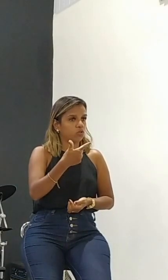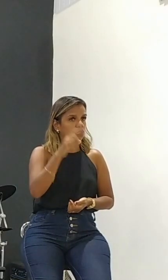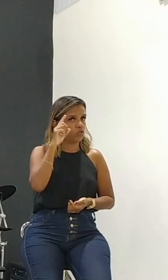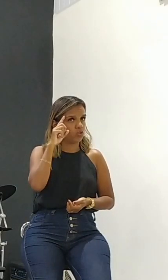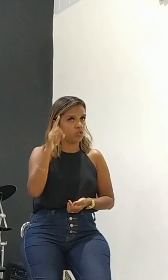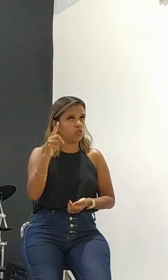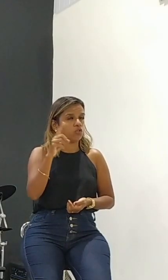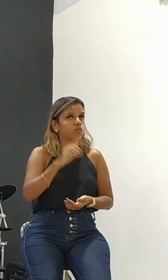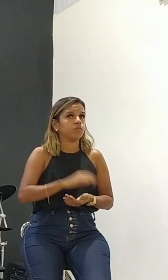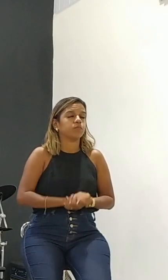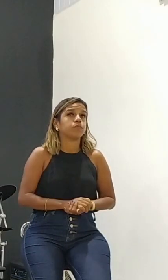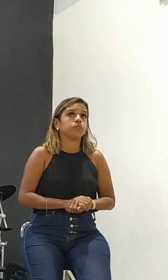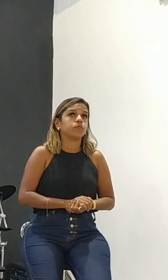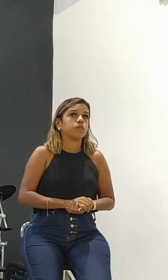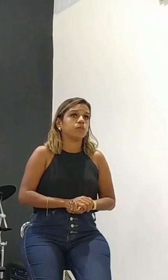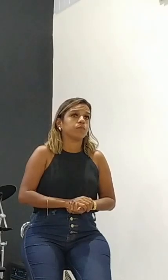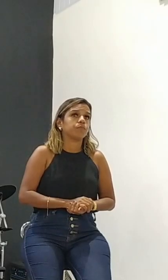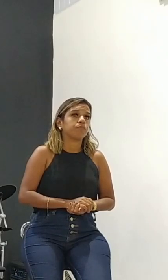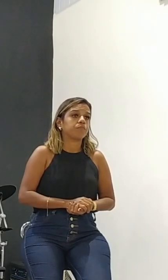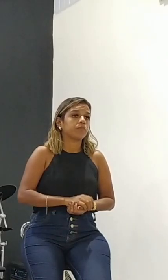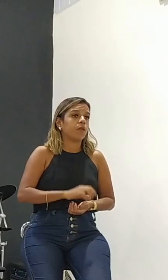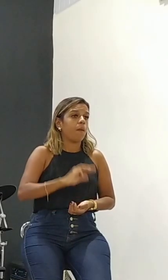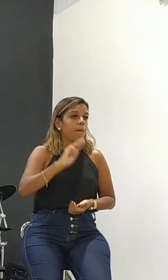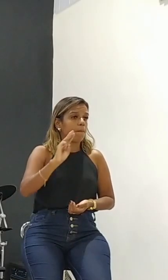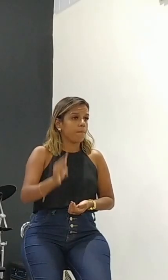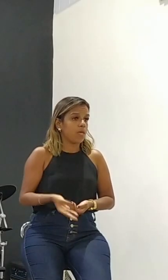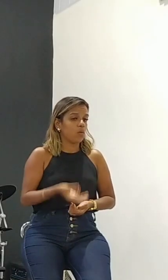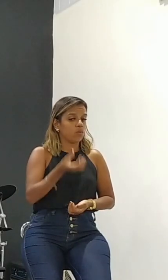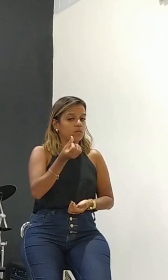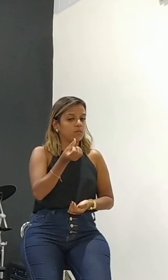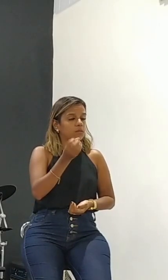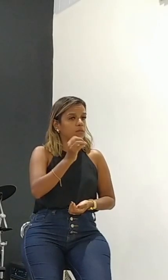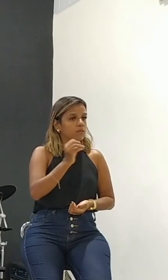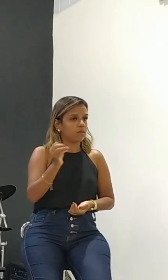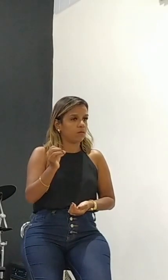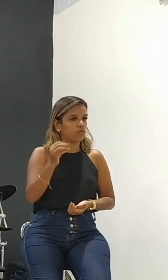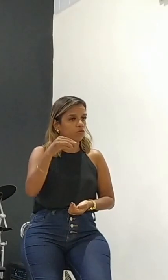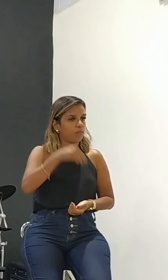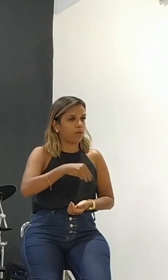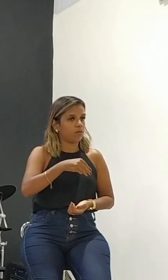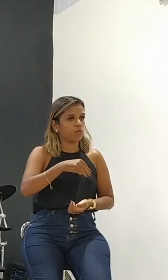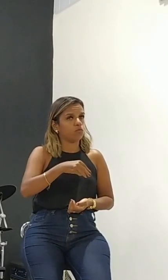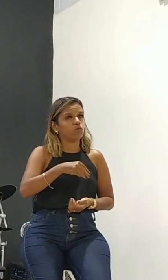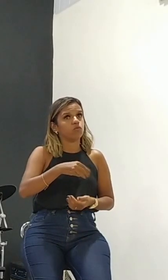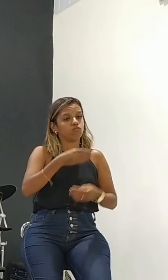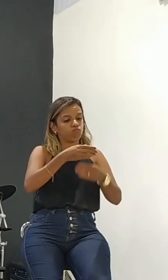metros e eles terminaram aquele muro sem